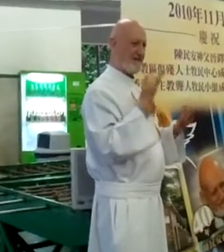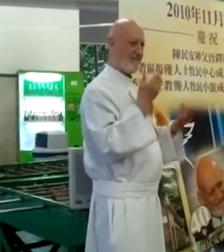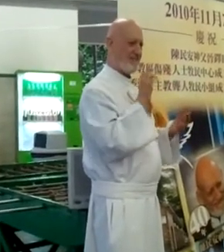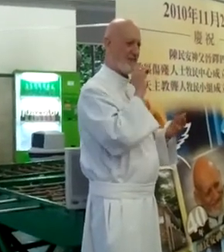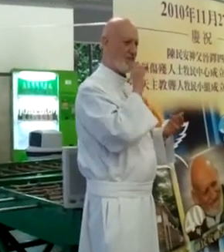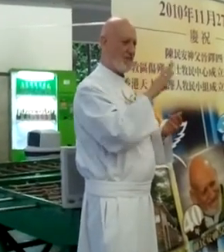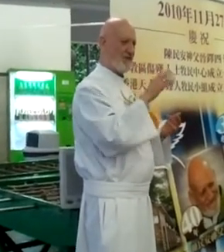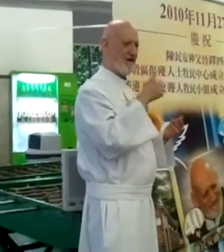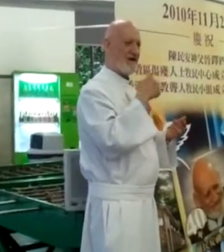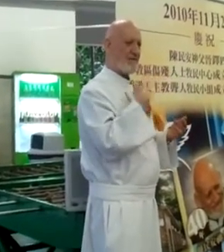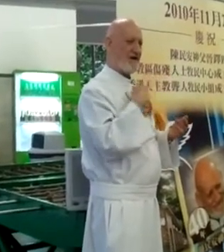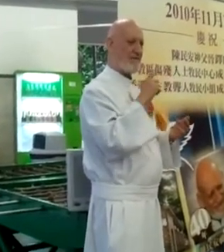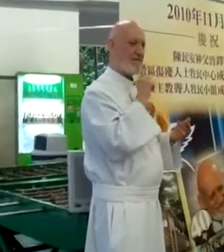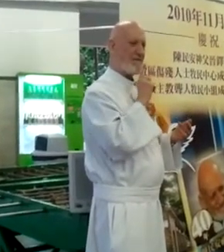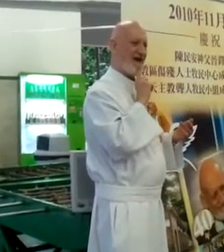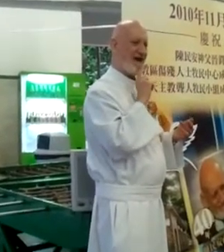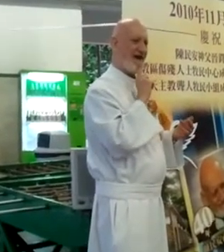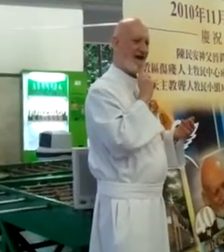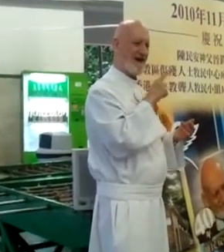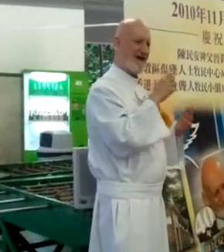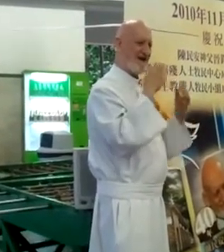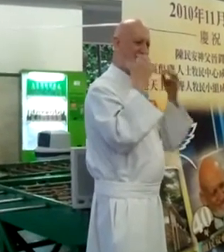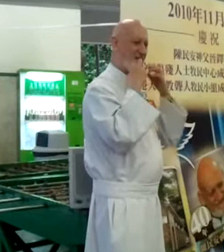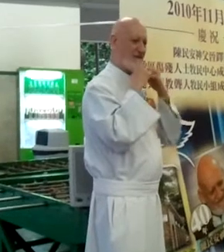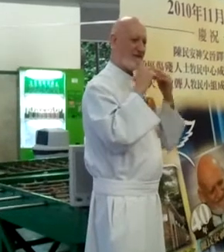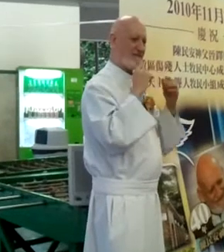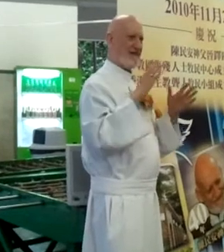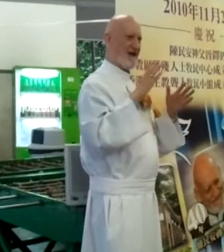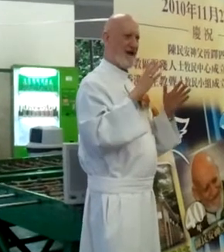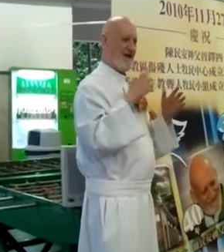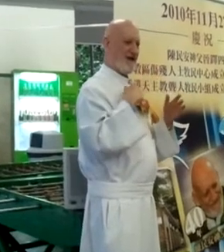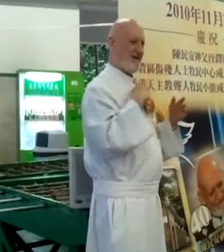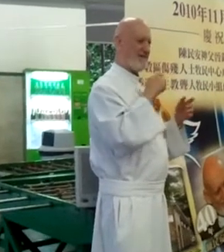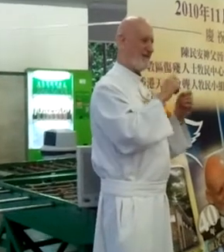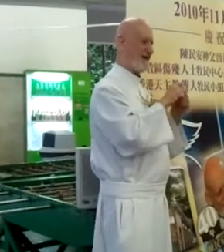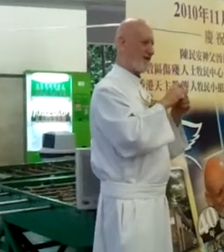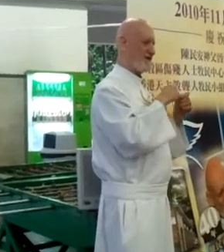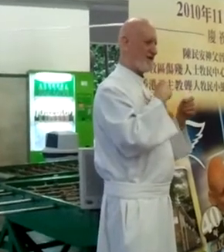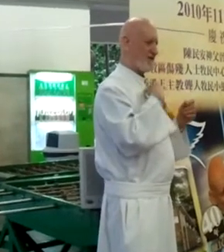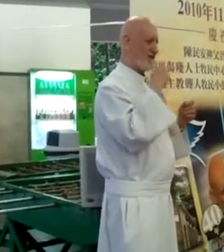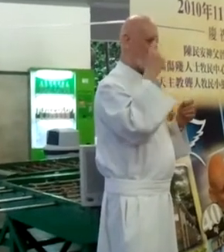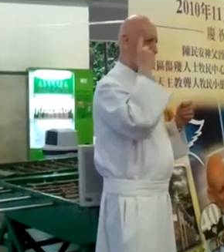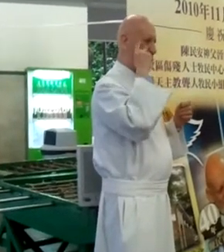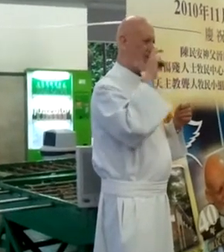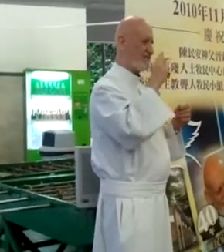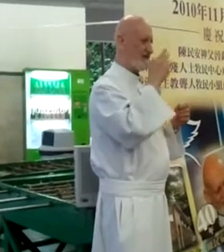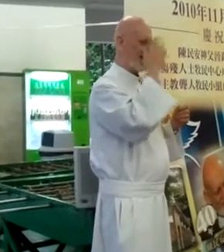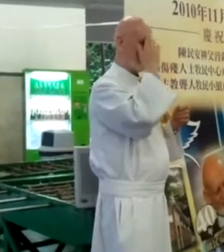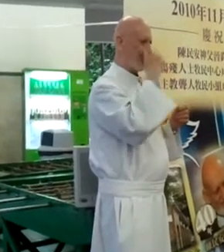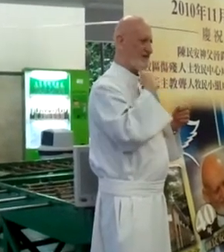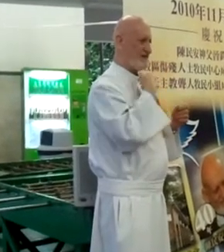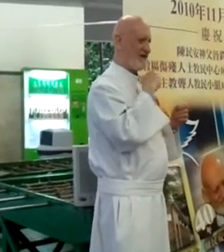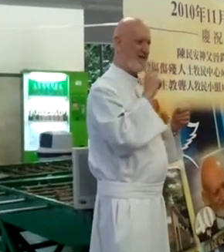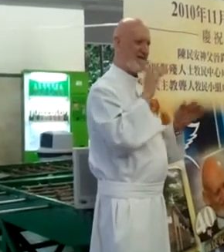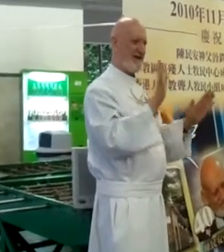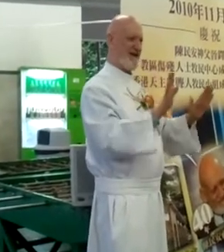啊！我話俾我媽媽知道，我媽媽係猶太人。我告訴媽媽聽，我想改